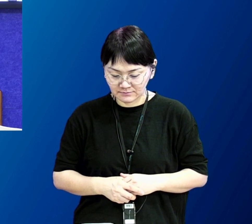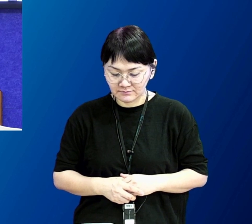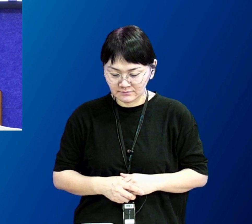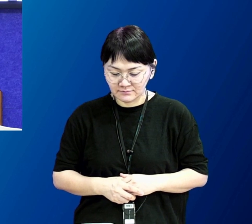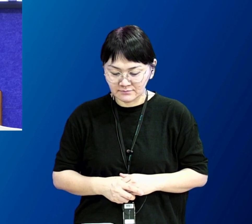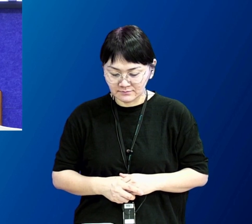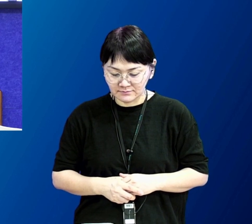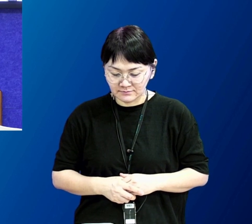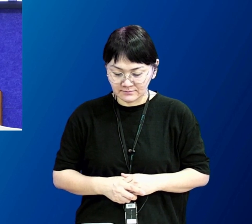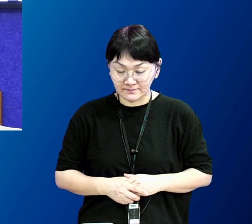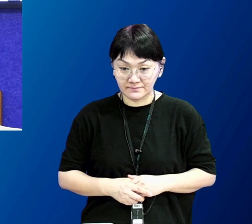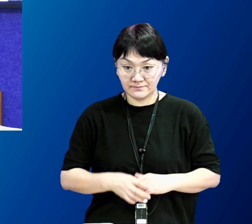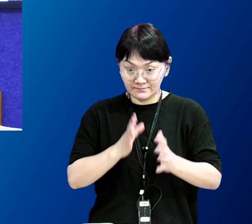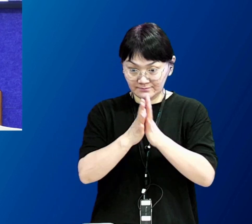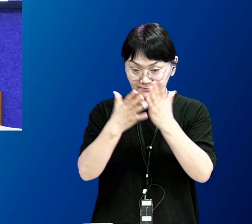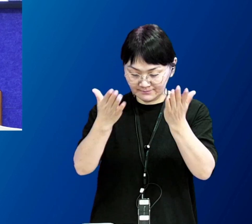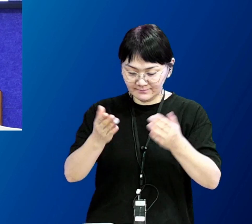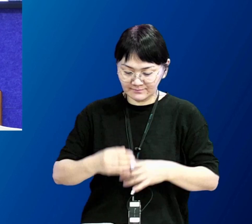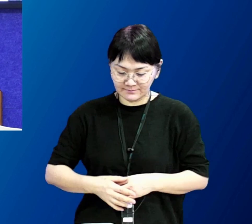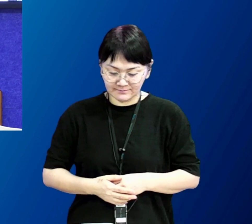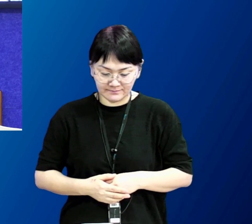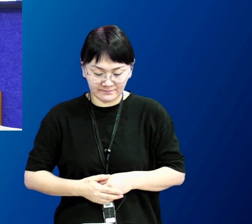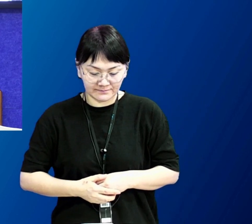Дуулал 97-гийн 10-ыг би уншиж өгье.